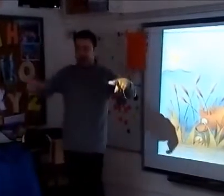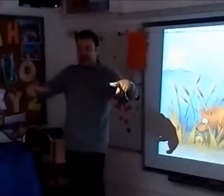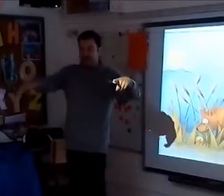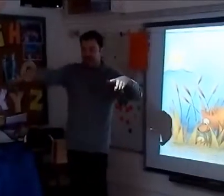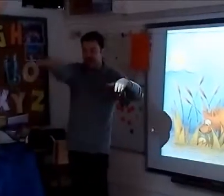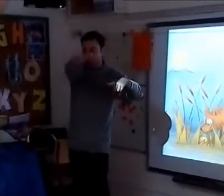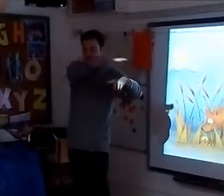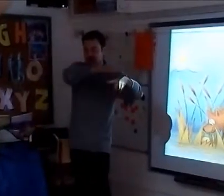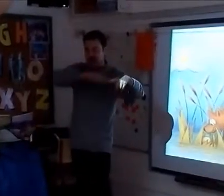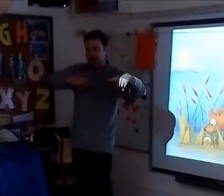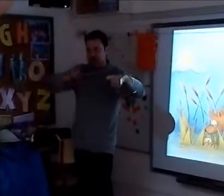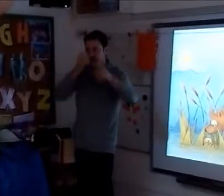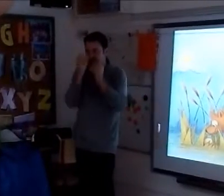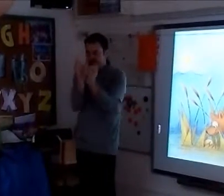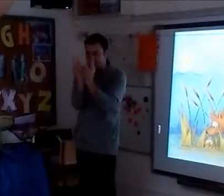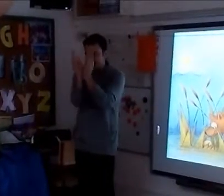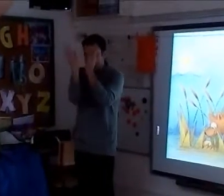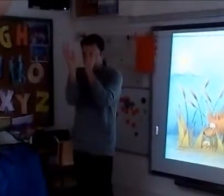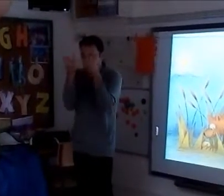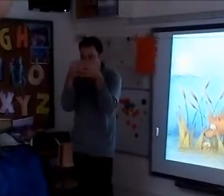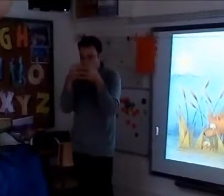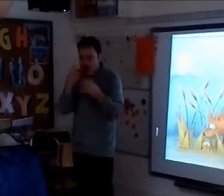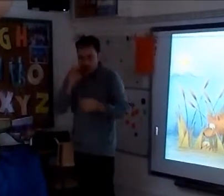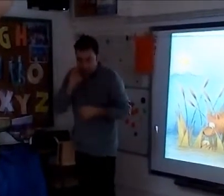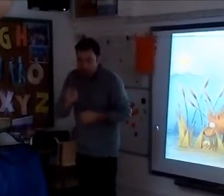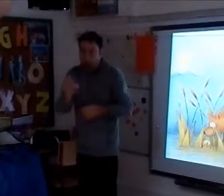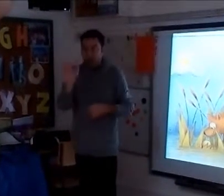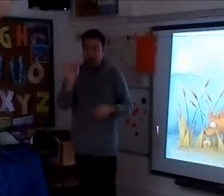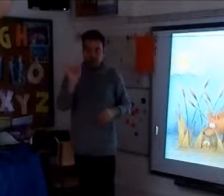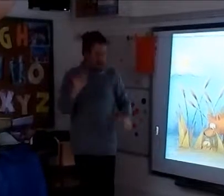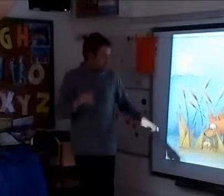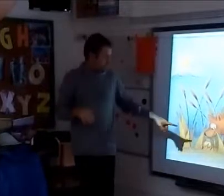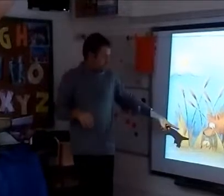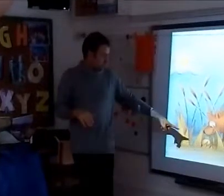encontró en una pradera con hierba, encontró un huevo.